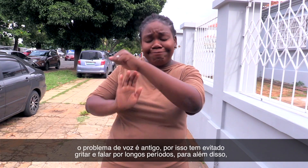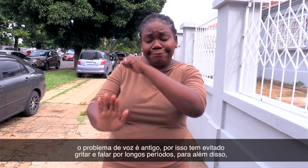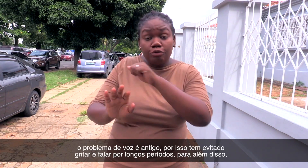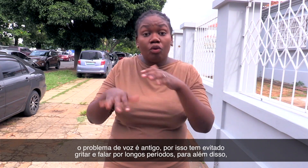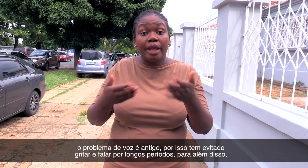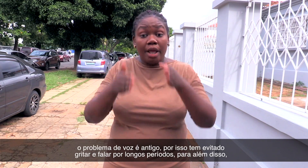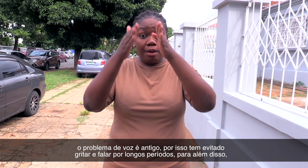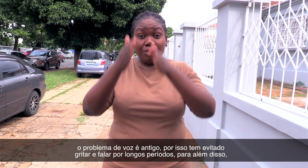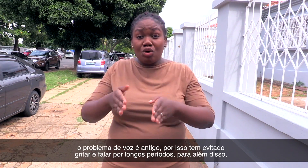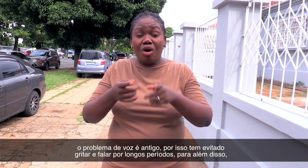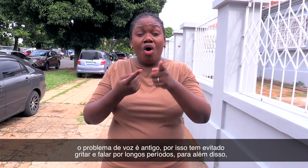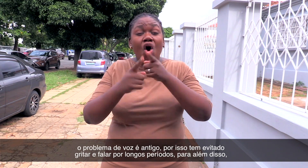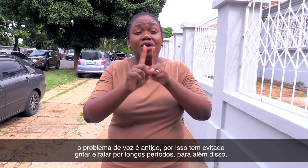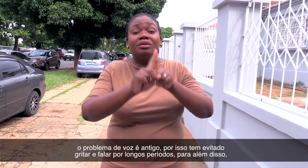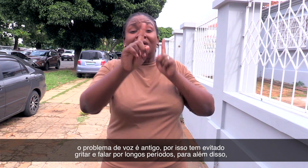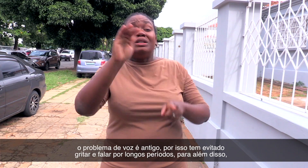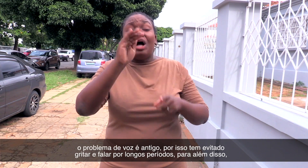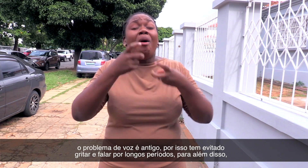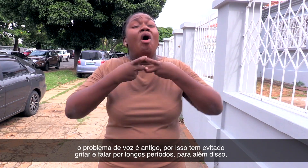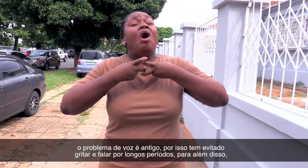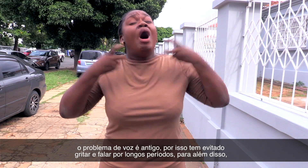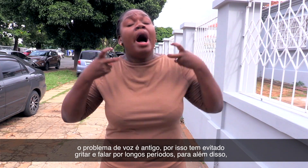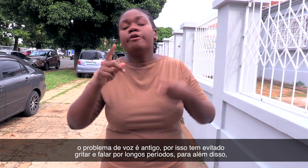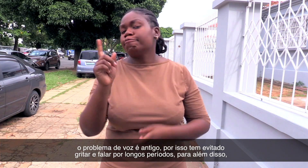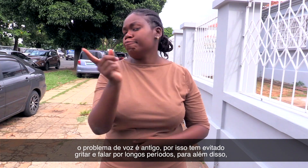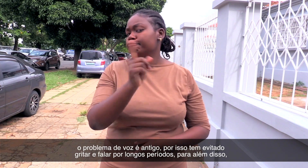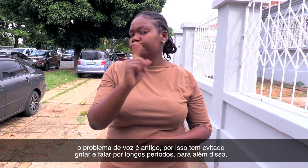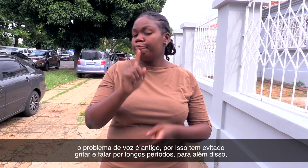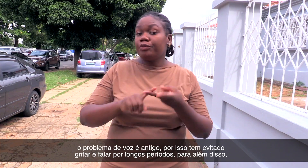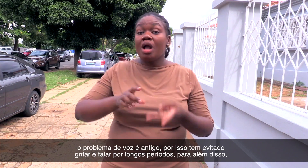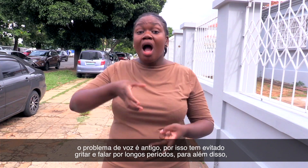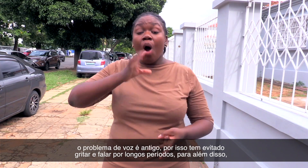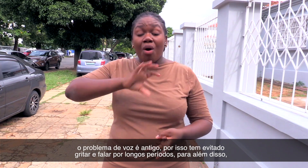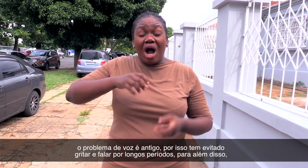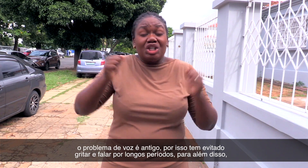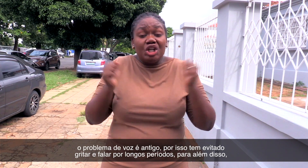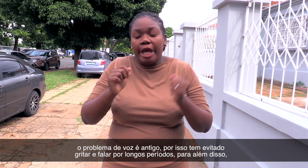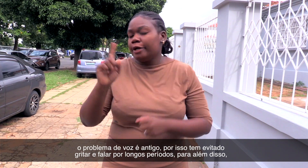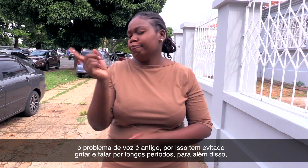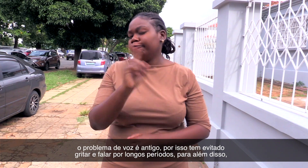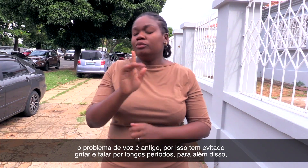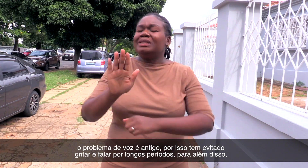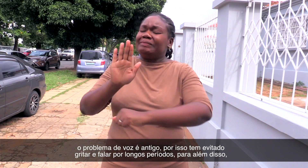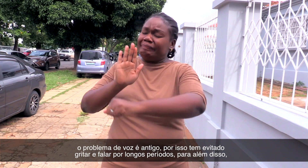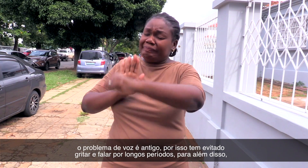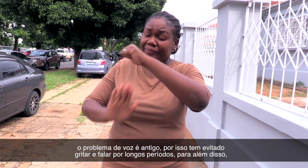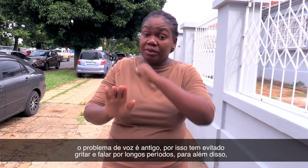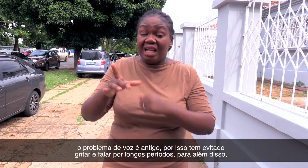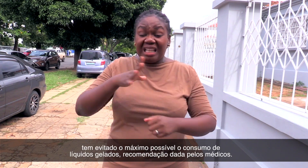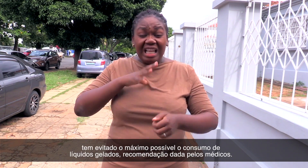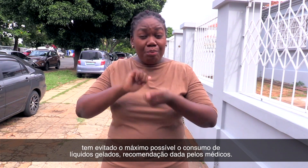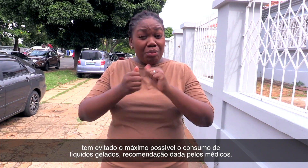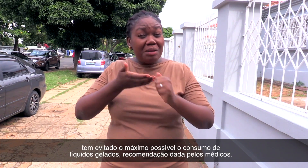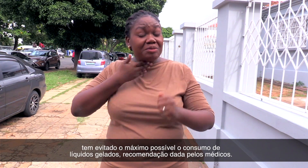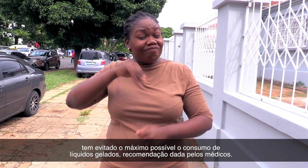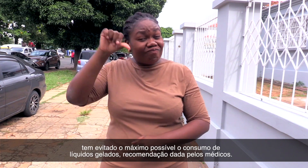O problema de voz é antigo, por isso tem evitado gritar e falar por longos períodos. Para além disso,